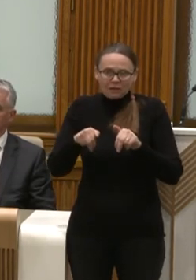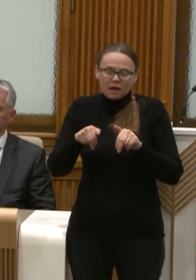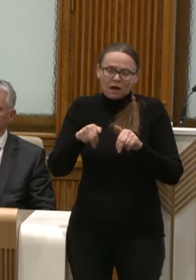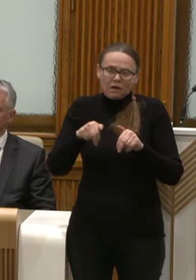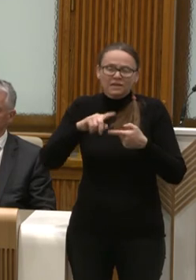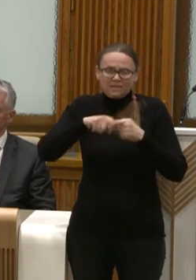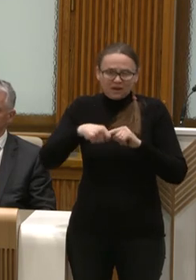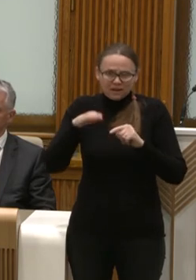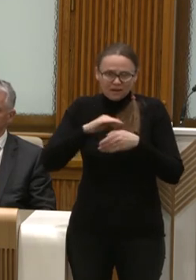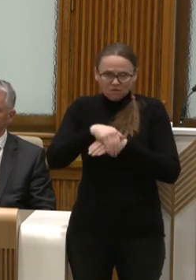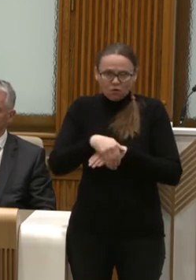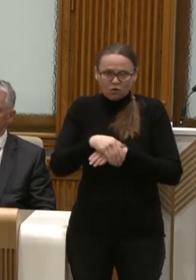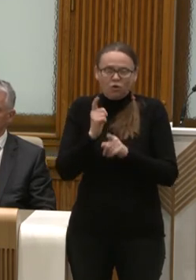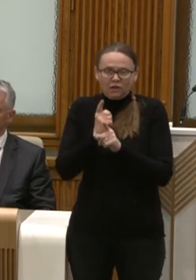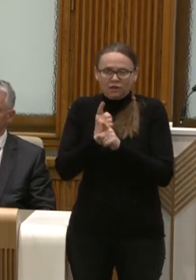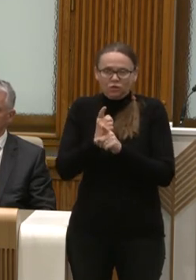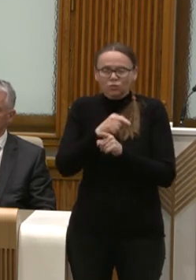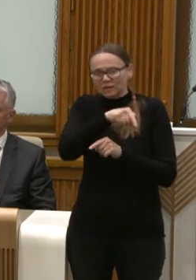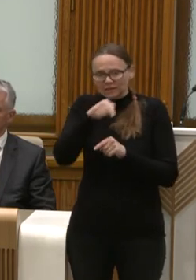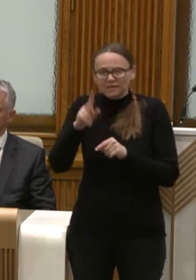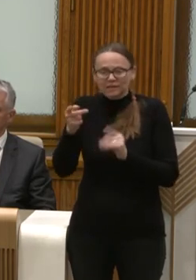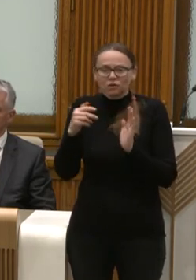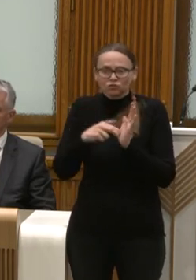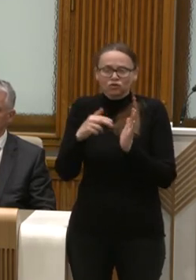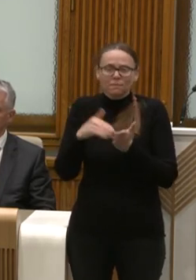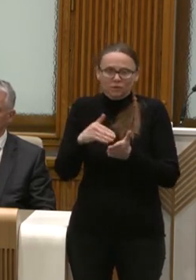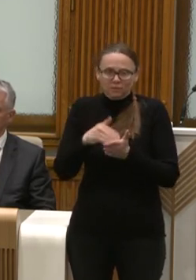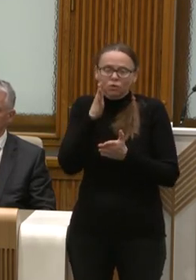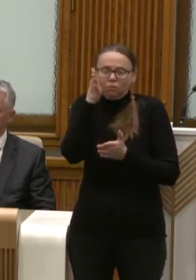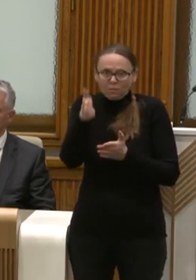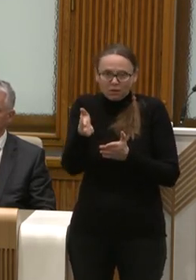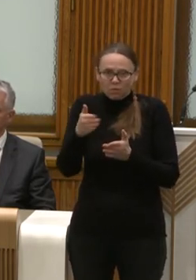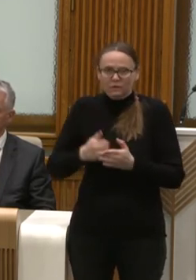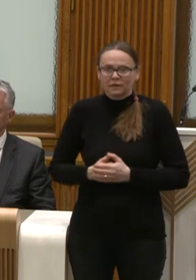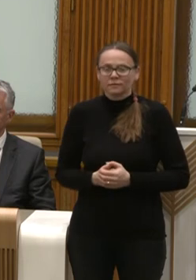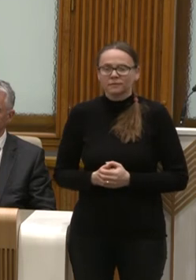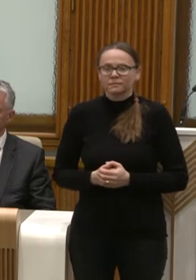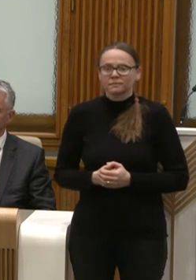načrtovanje resursov, ki jih še potrebujemo v prihodnje.